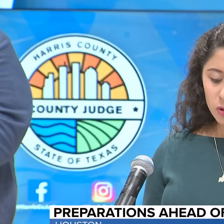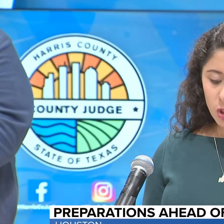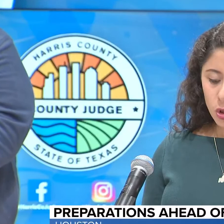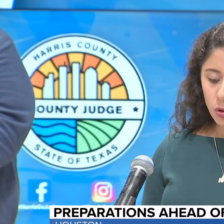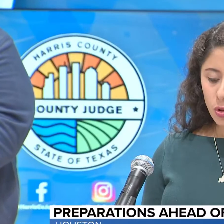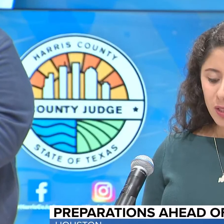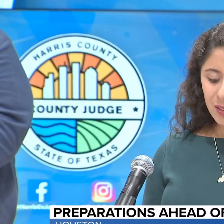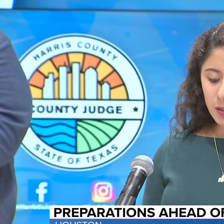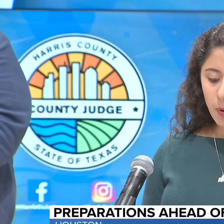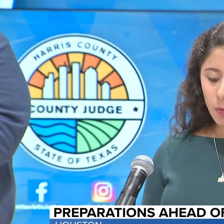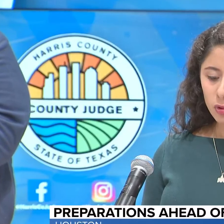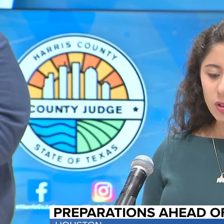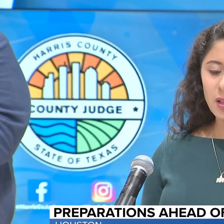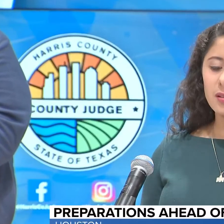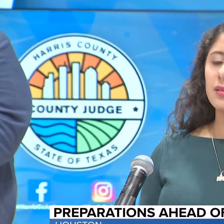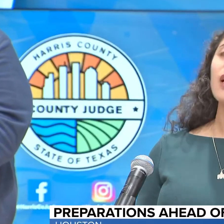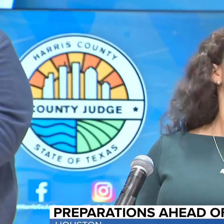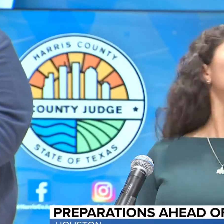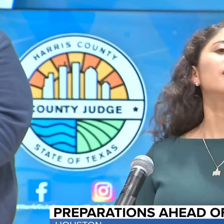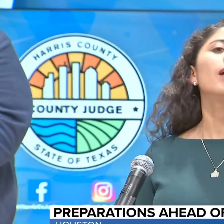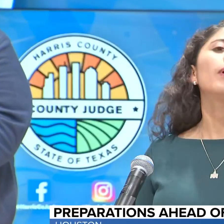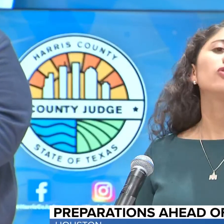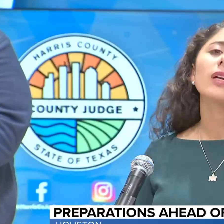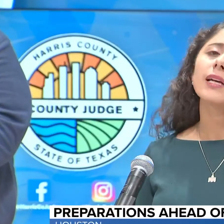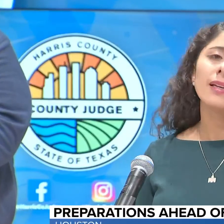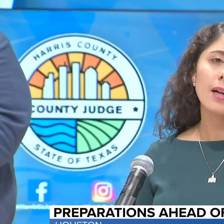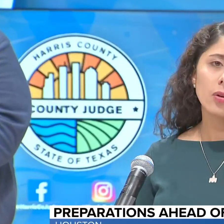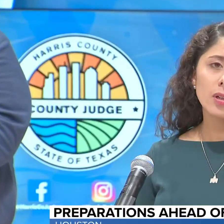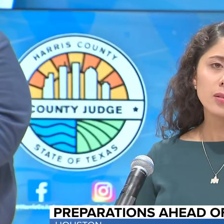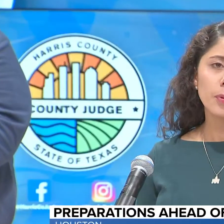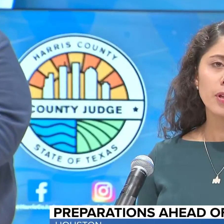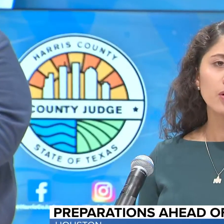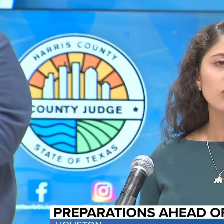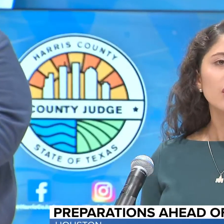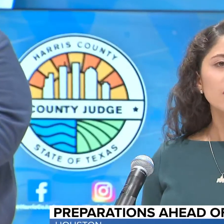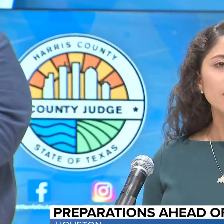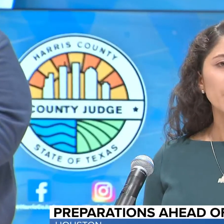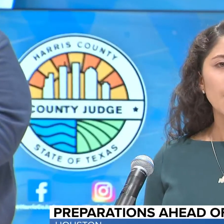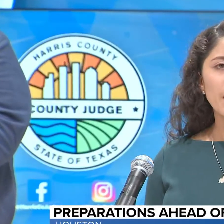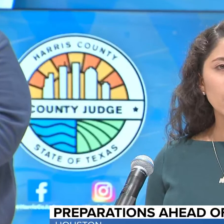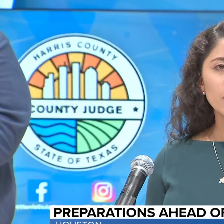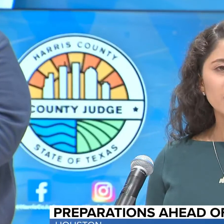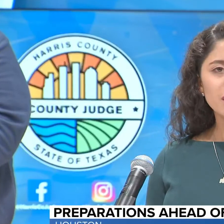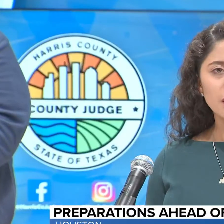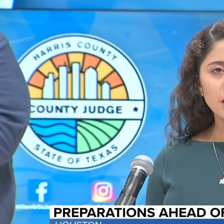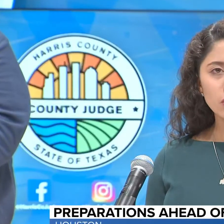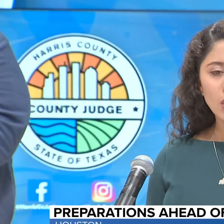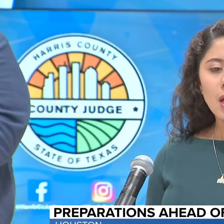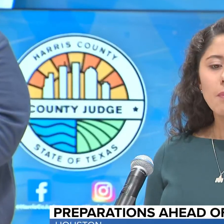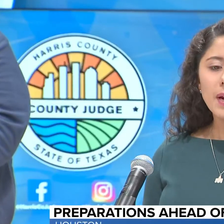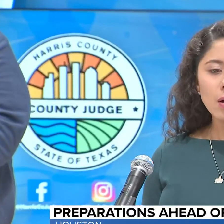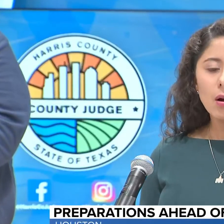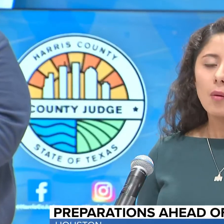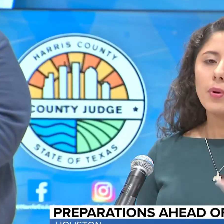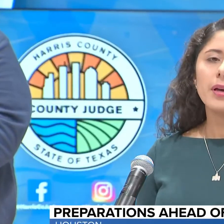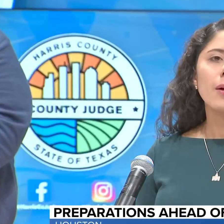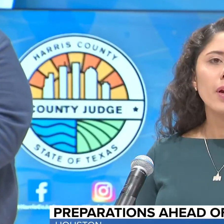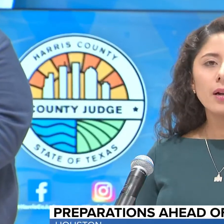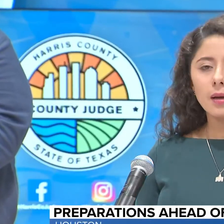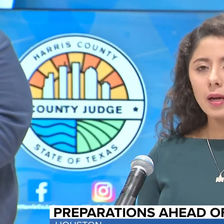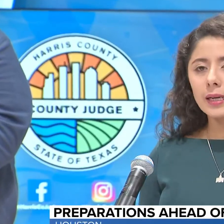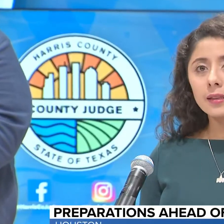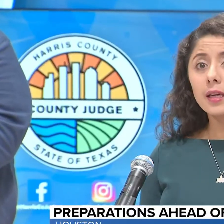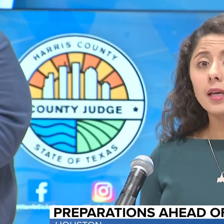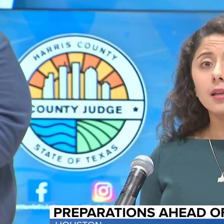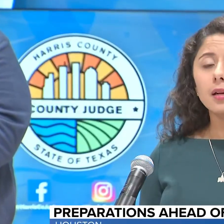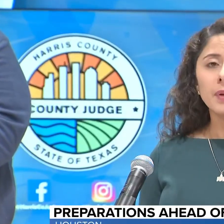Como hemos dicho, no anticipamos que haya necesidad para usar generadores porque no se anticipan apagones extendidos, pero puede